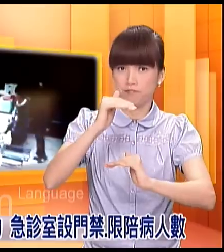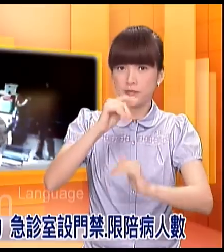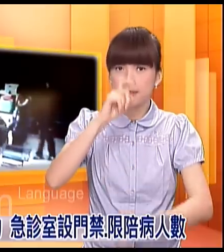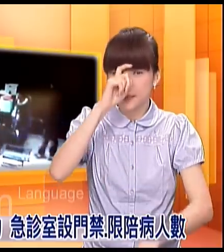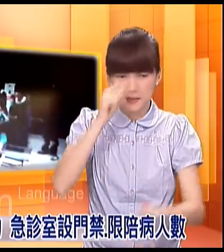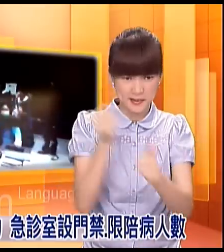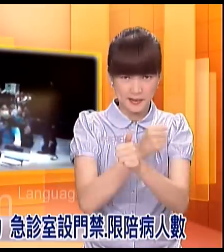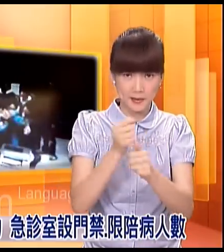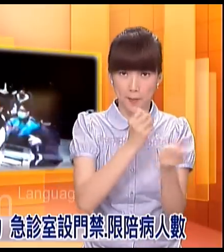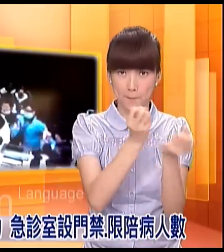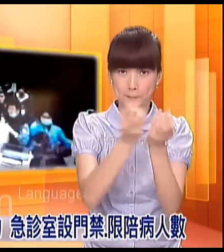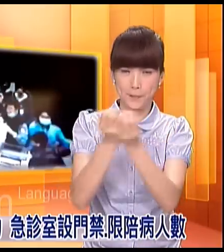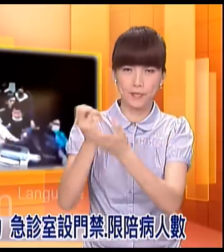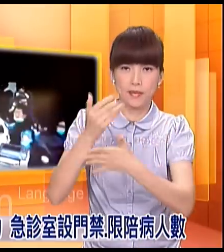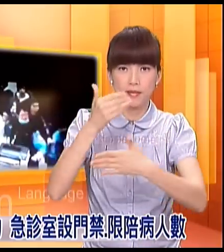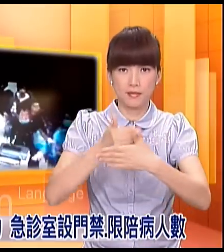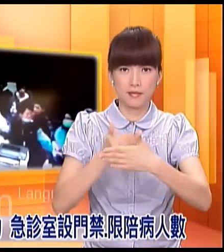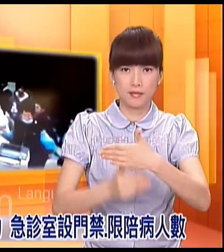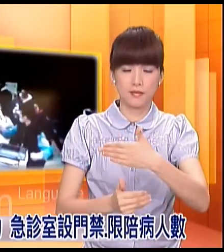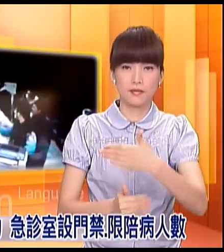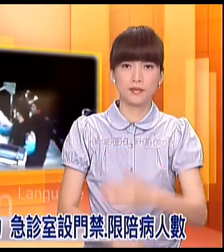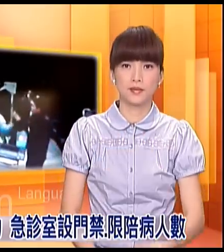够减少暴力事件的发生。